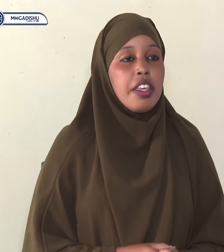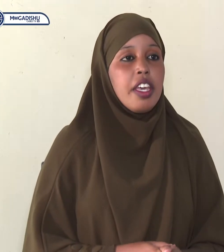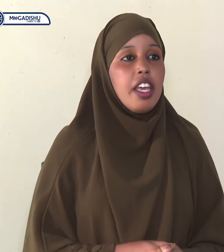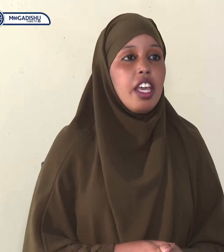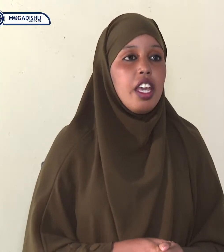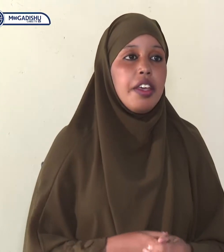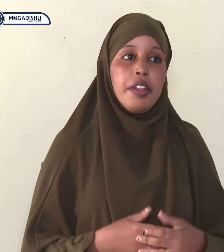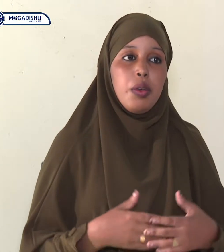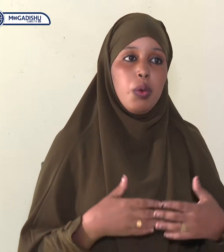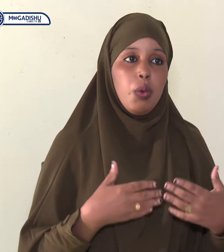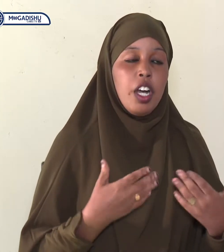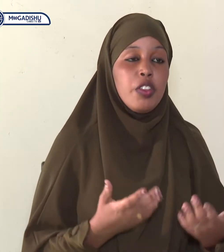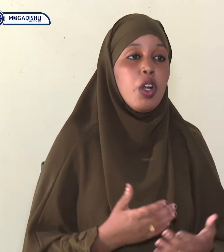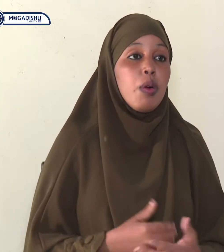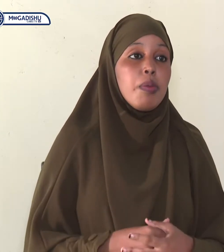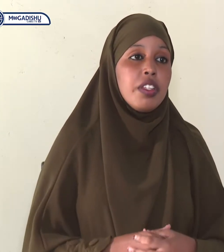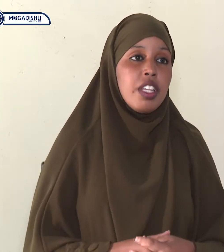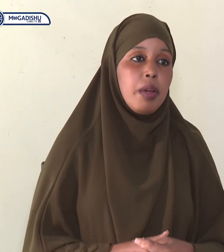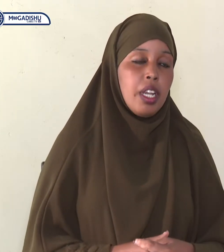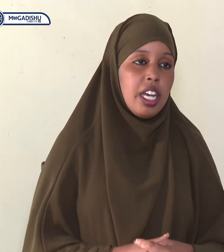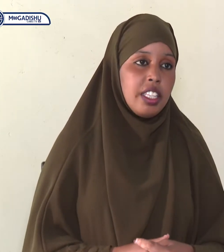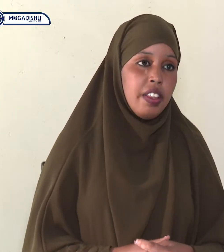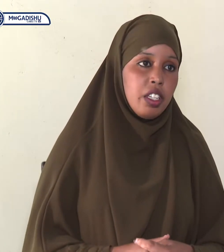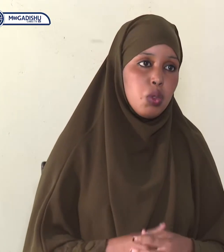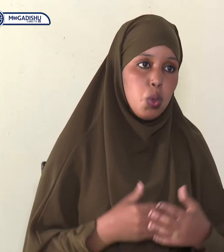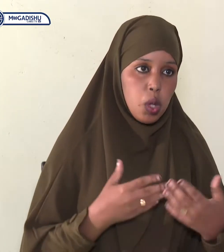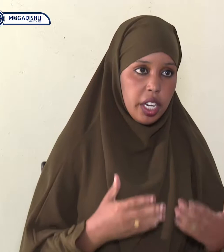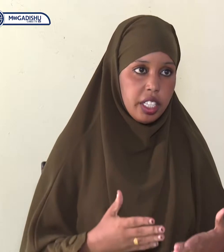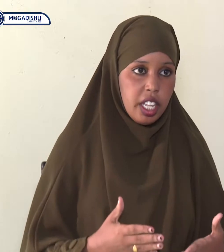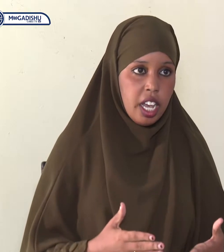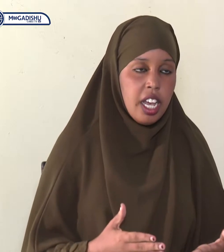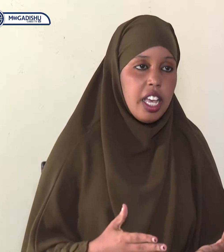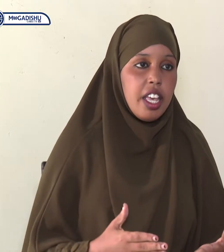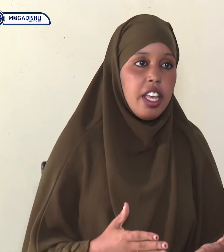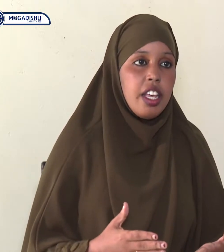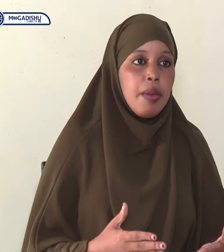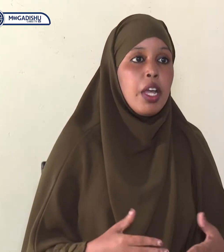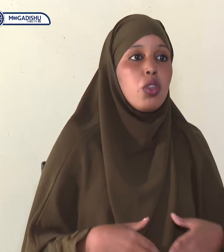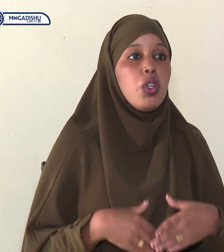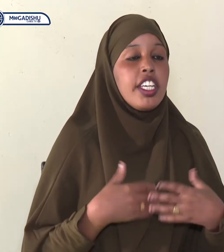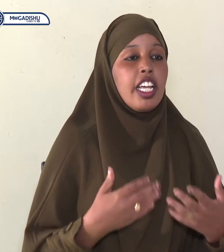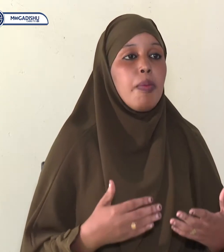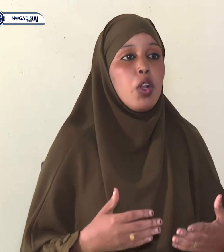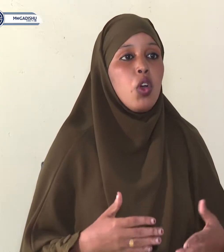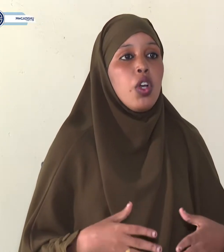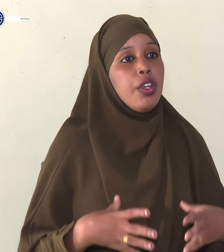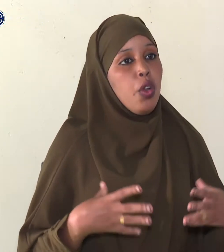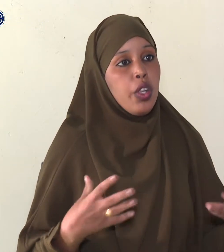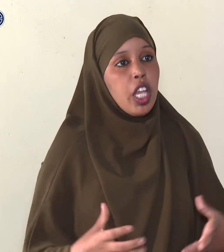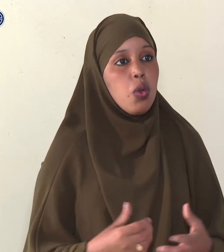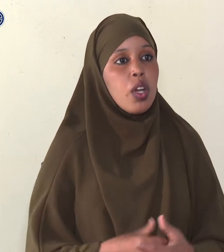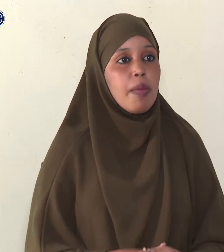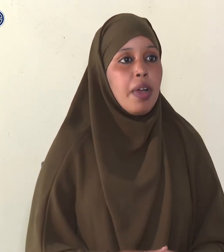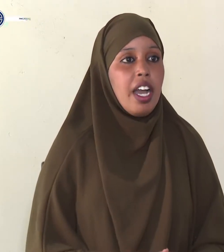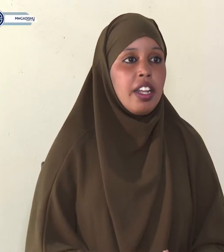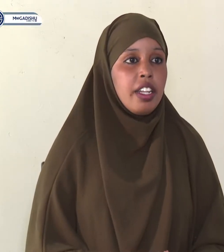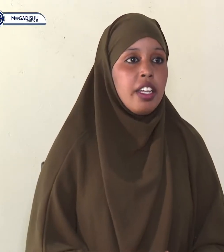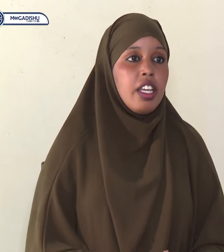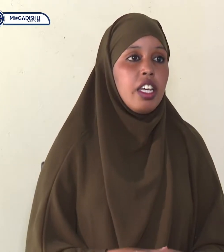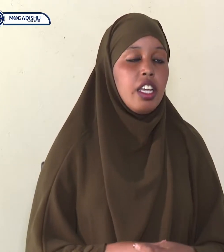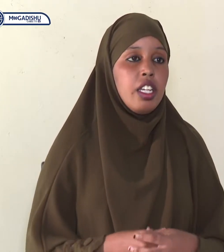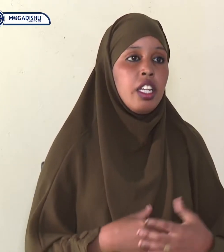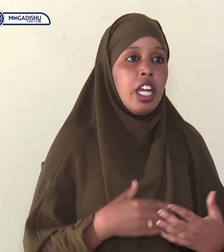waa tahay waxaad inaga warbixisaa bal ardada iskuulka dhigta maadooyinka la baro noocyada ay u kala